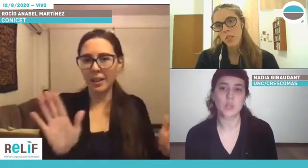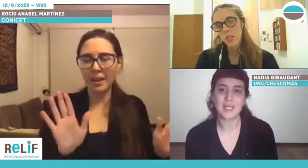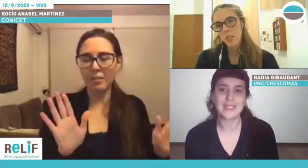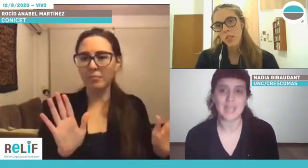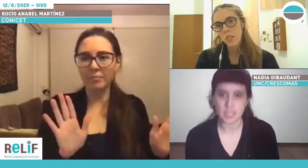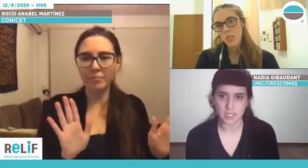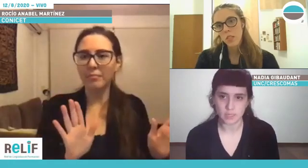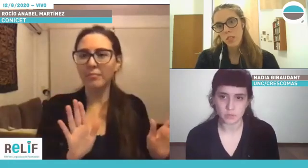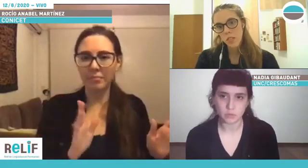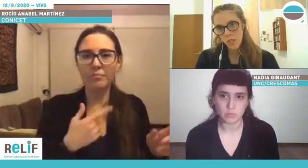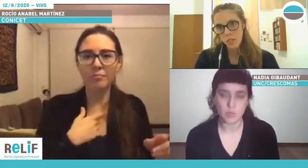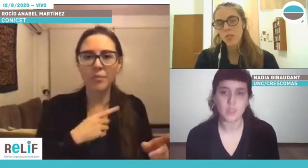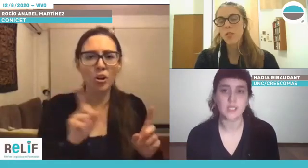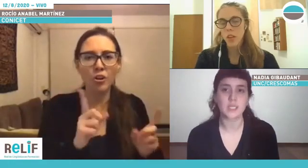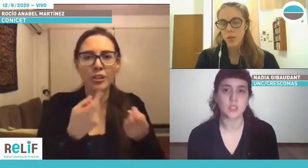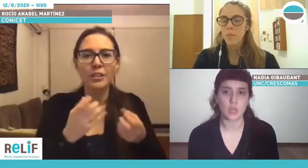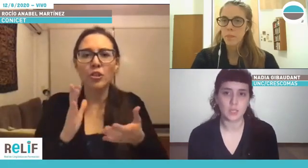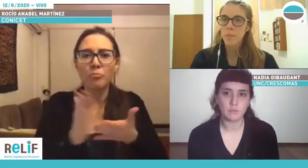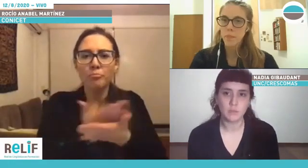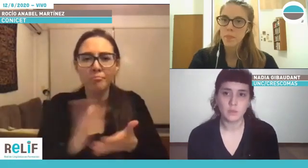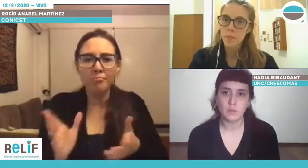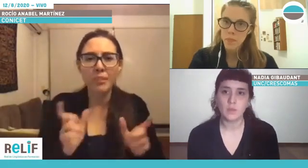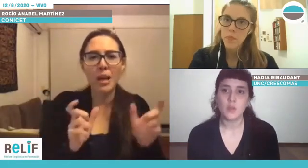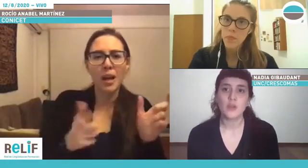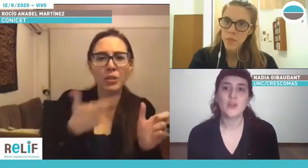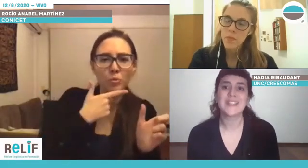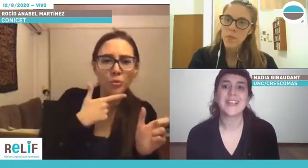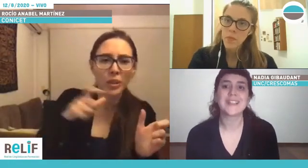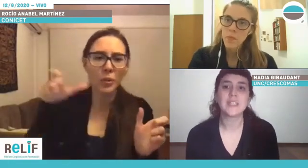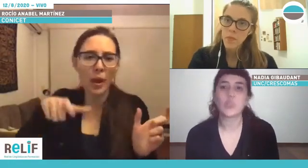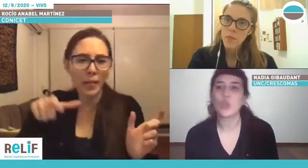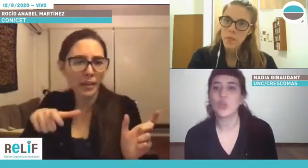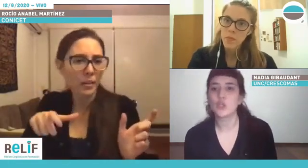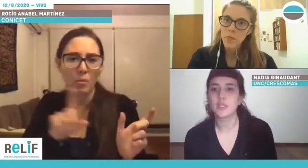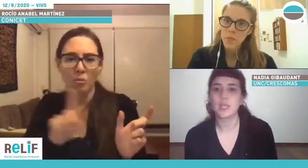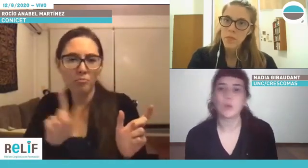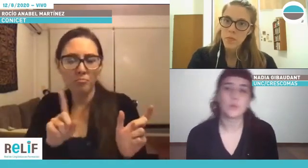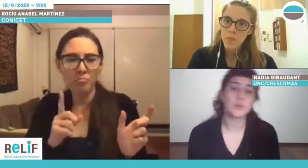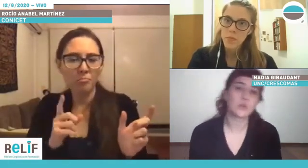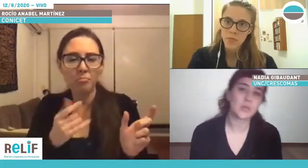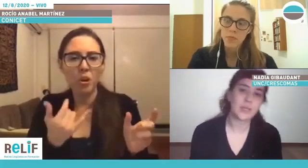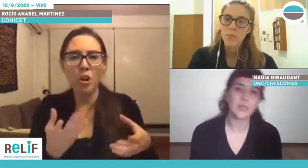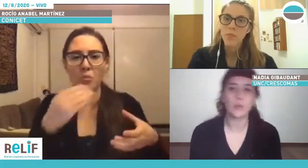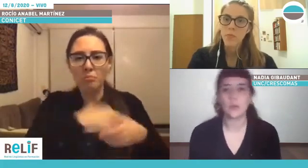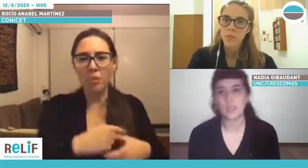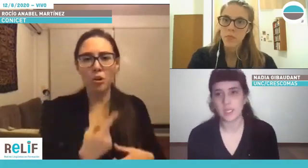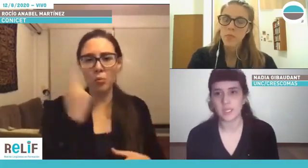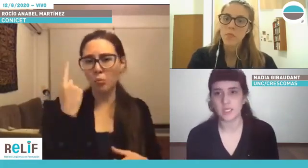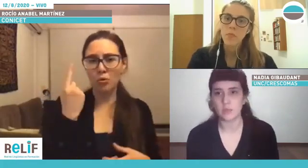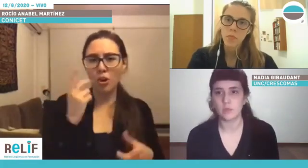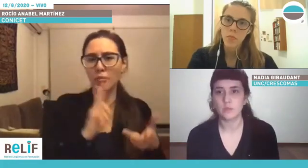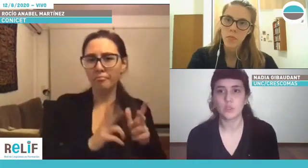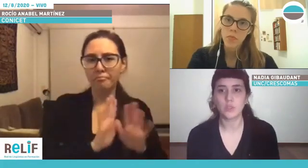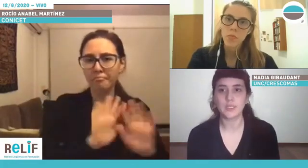en una sola seña, digamos, es una seña sola. No necesito 2 señas, un sustantivo y un